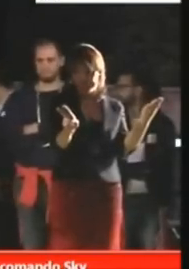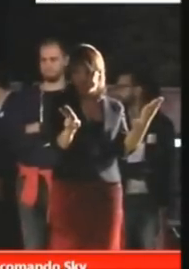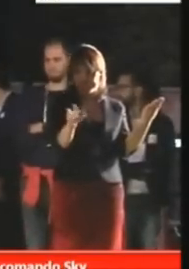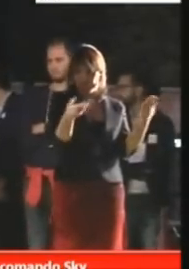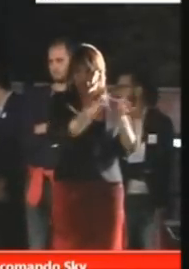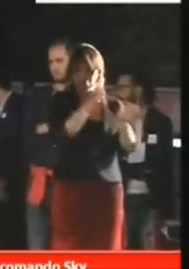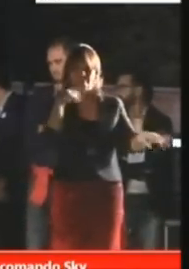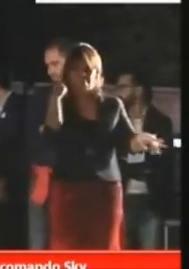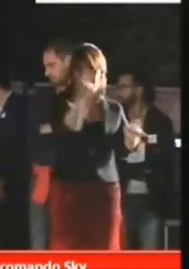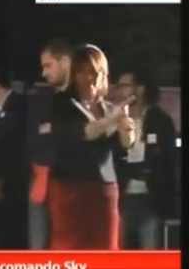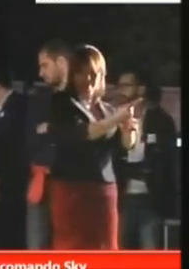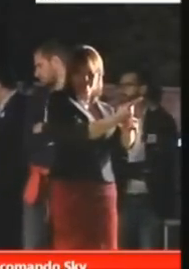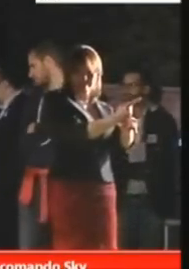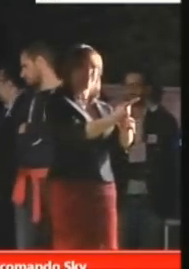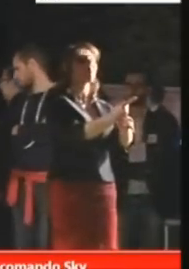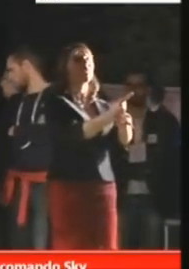Bene, il 25